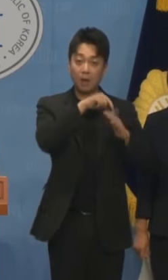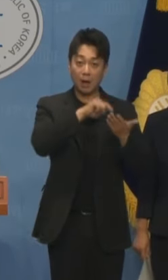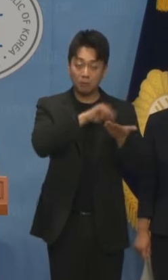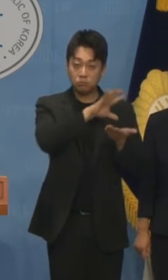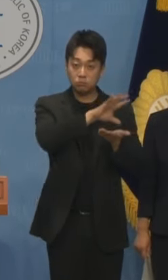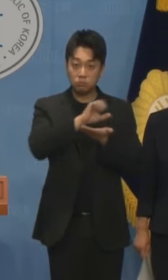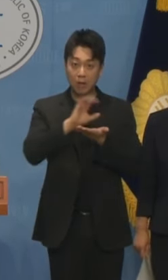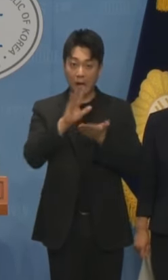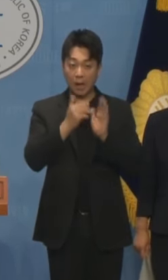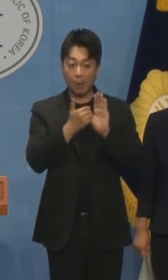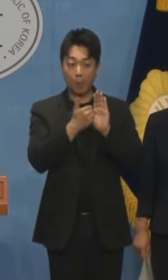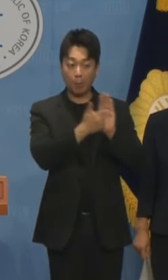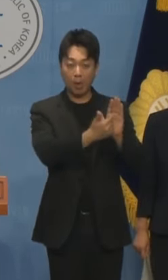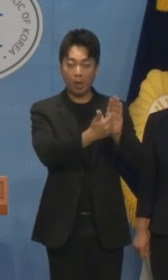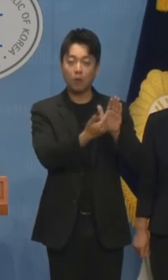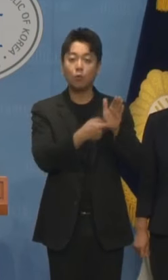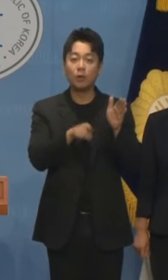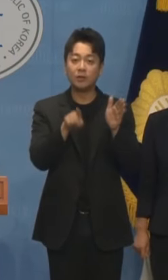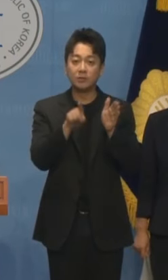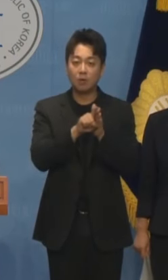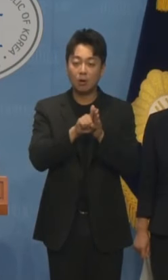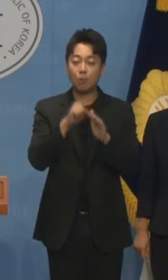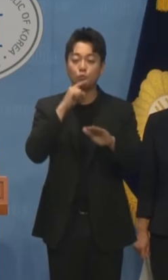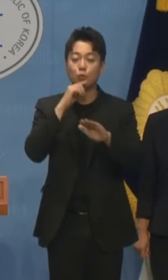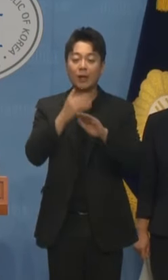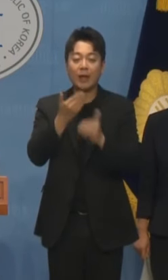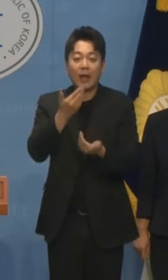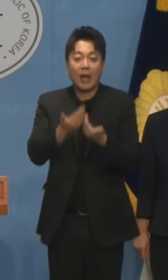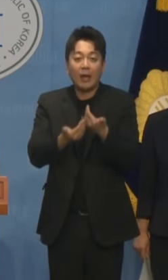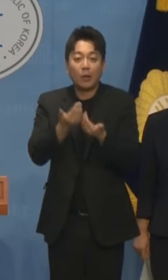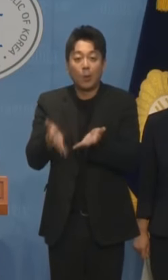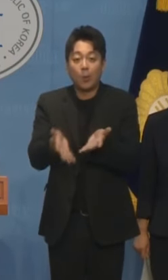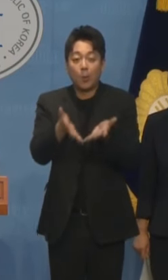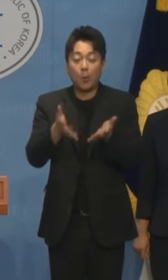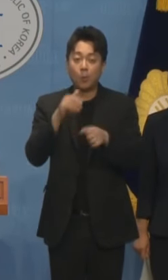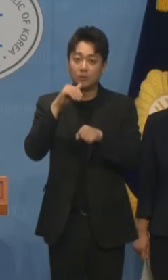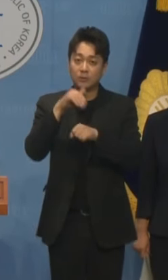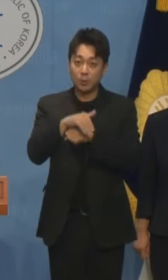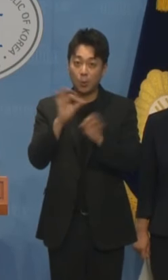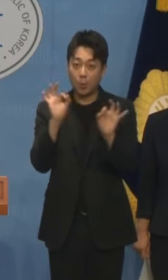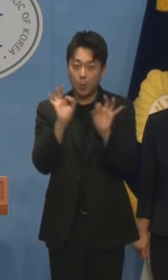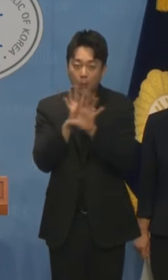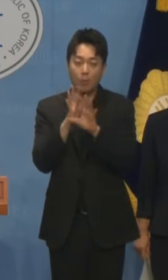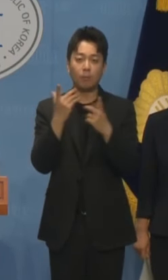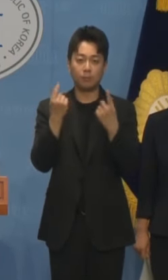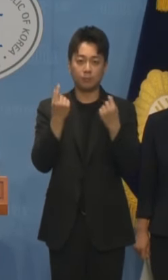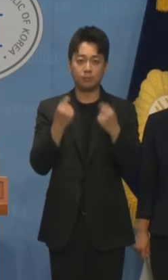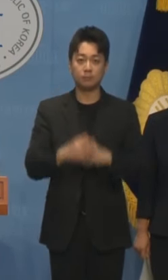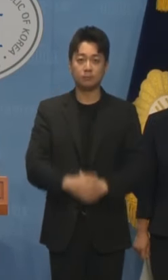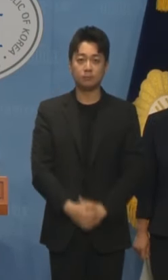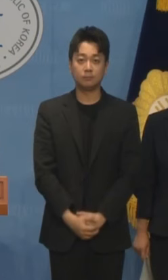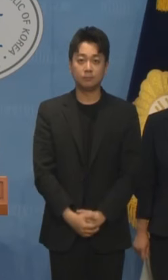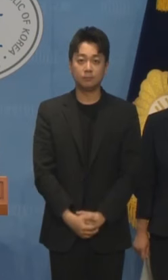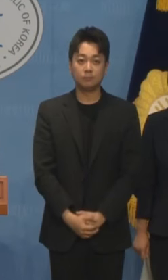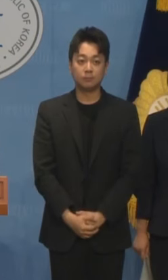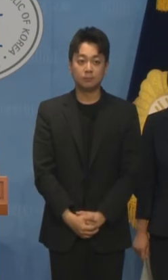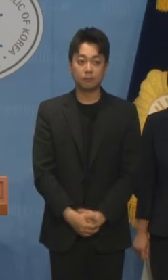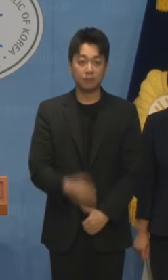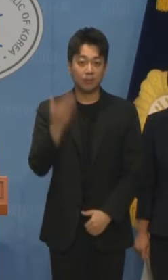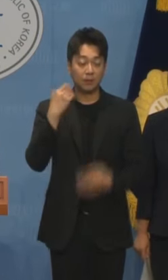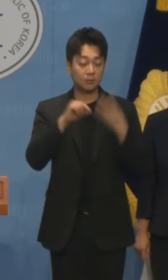긴장 조성과 안보위기 조상으로 넘기려는 것은 아닌지 우려됩니다 이번 총선